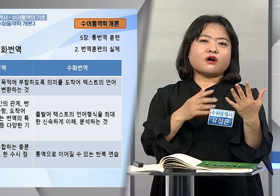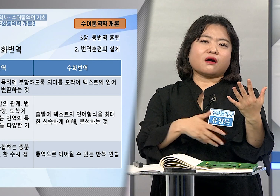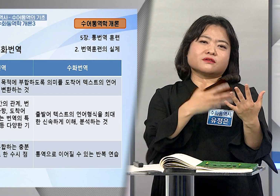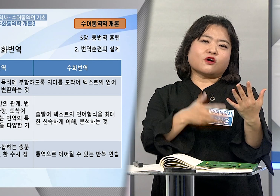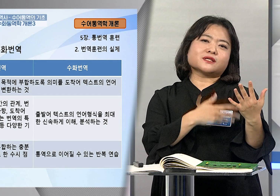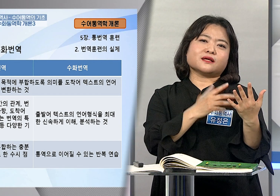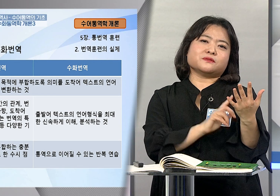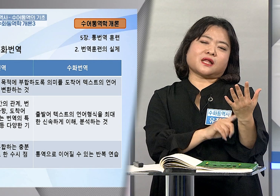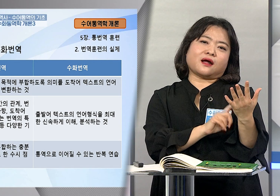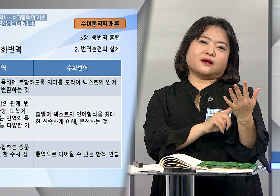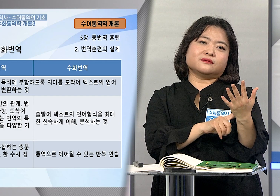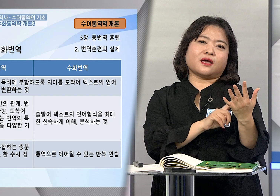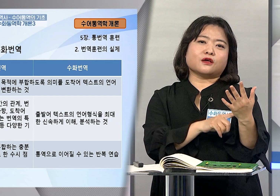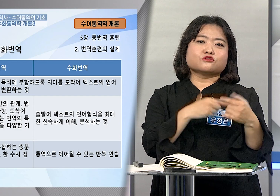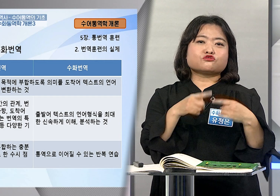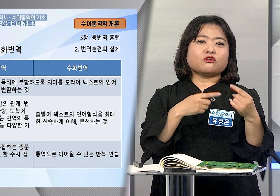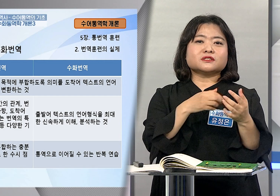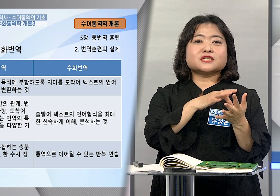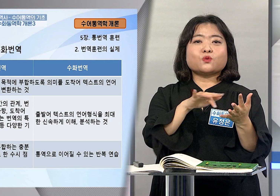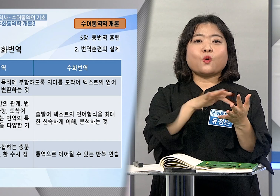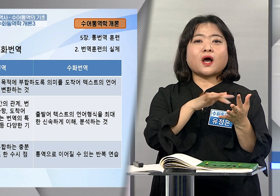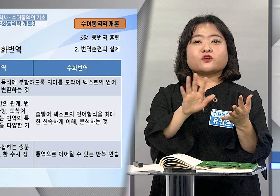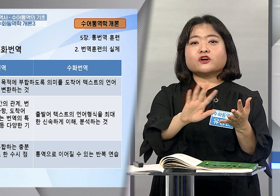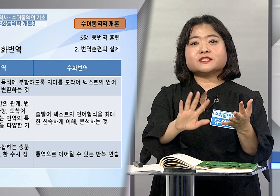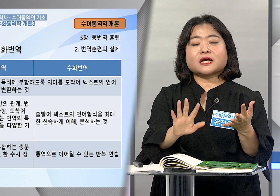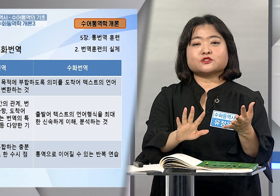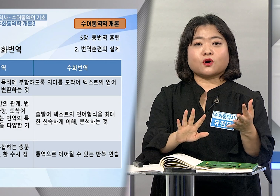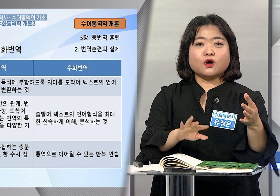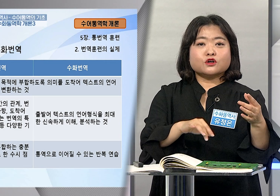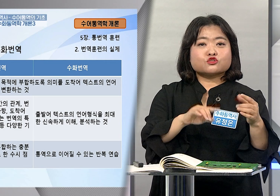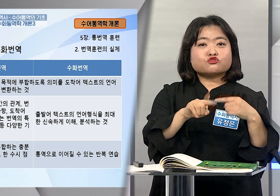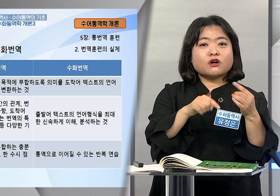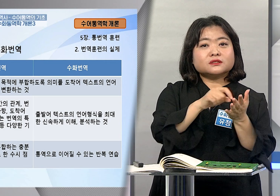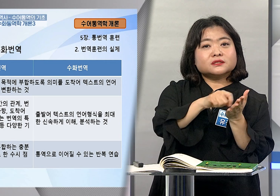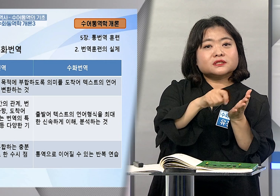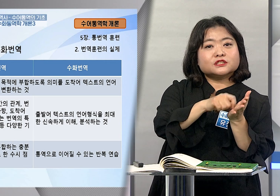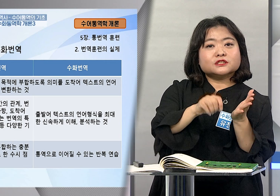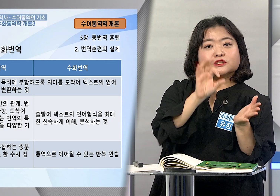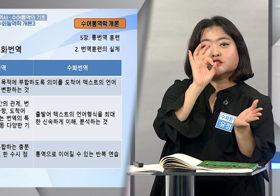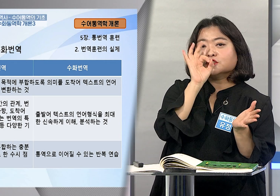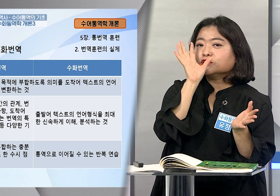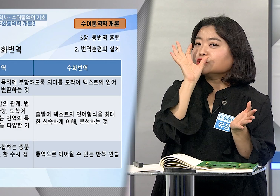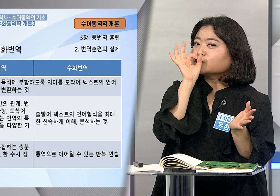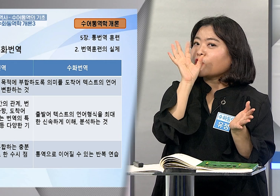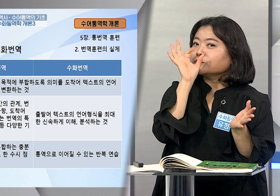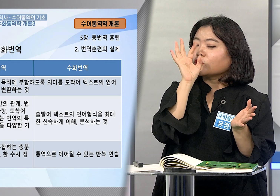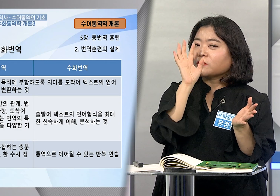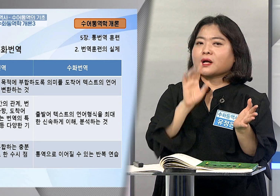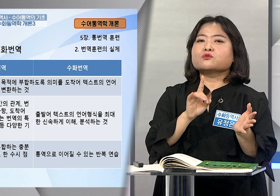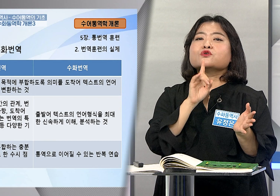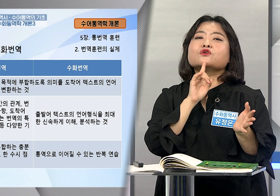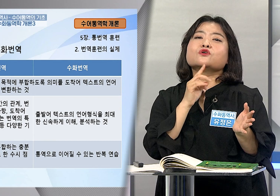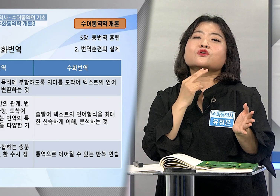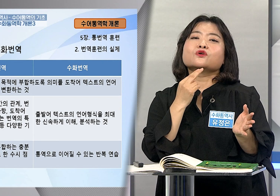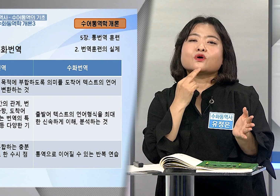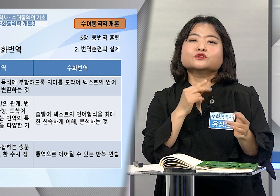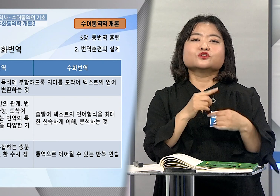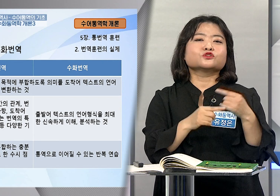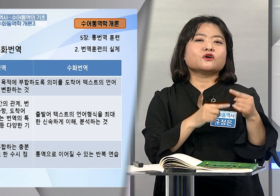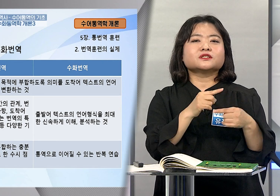수어, 영상입니다. 네, 수어는 기호화되어 있지 않죠. 수어는 쓸 수 없는 언어입니다. 물론